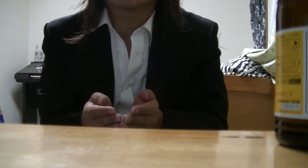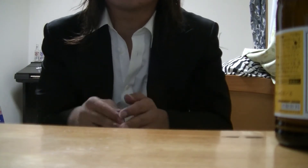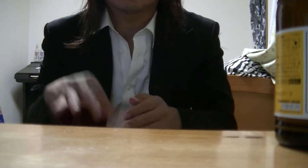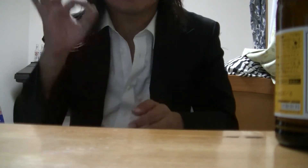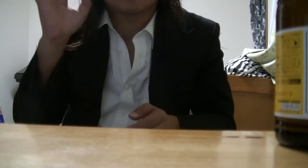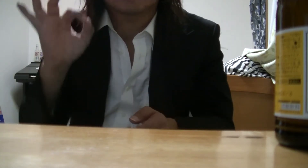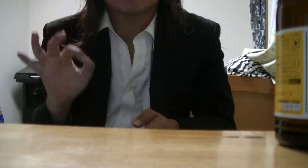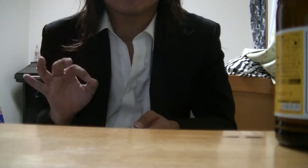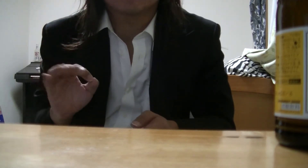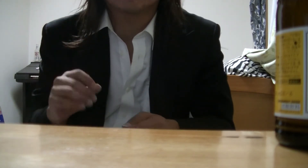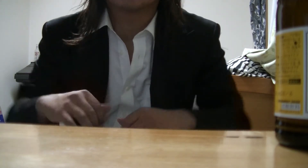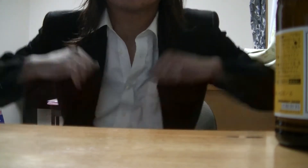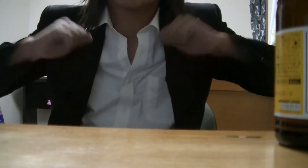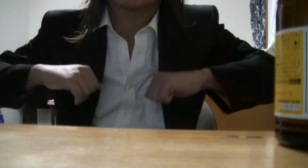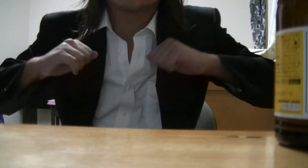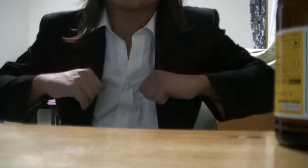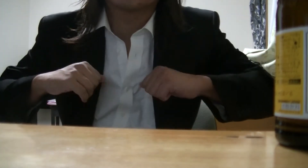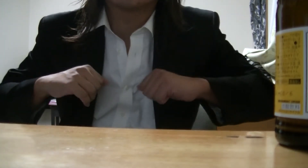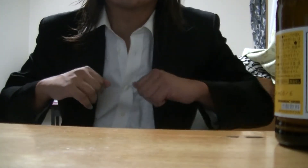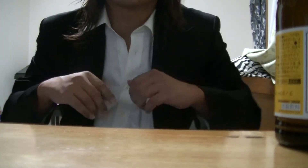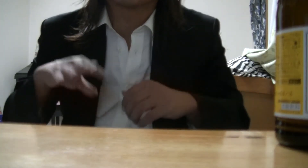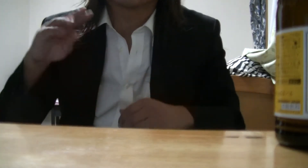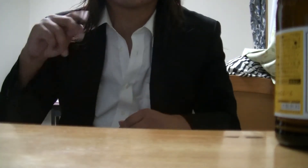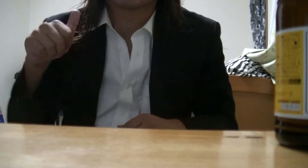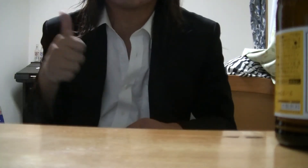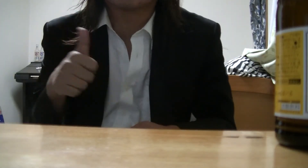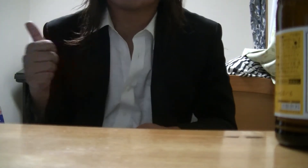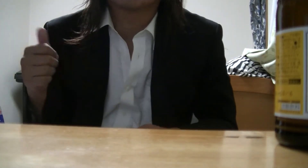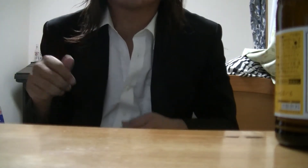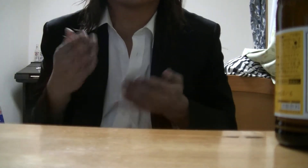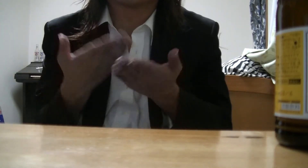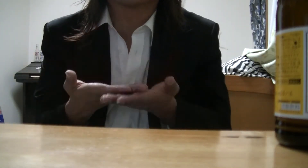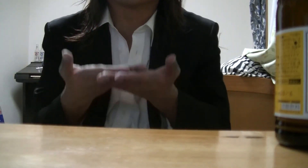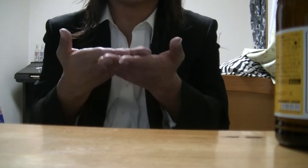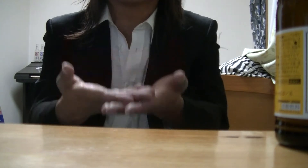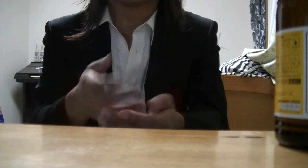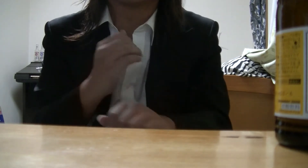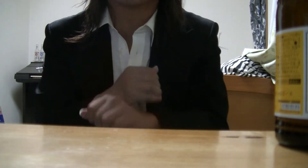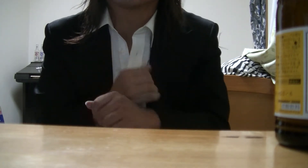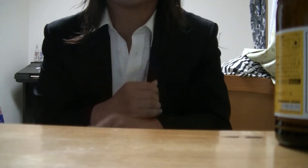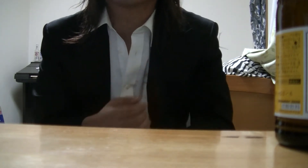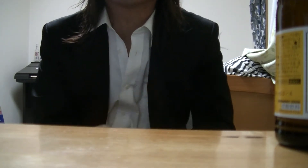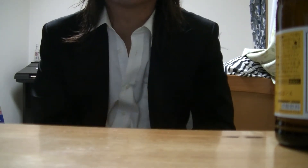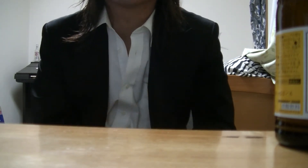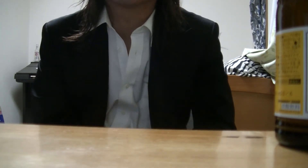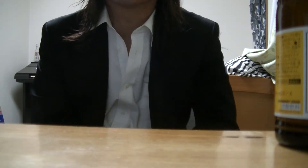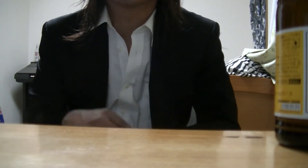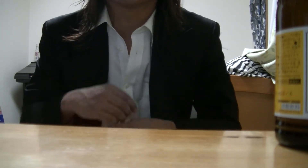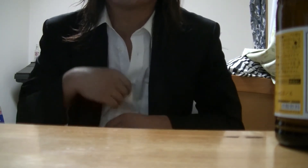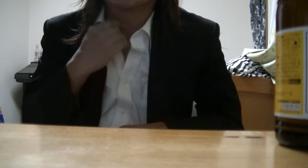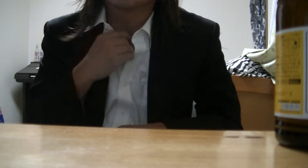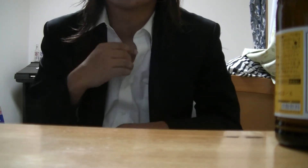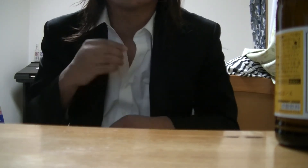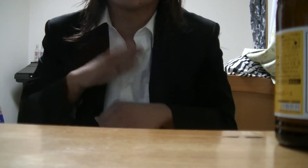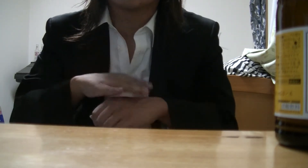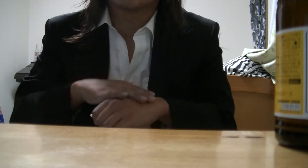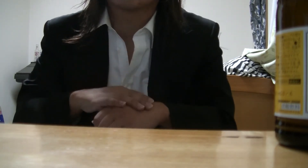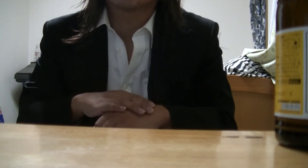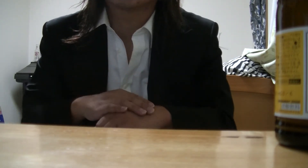しようという努力を2社がやってやっと出版されてる。だから正しい情報に近い確率が最も高いメ